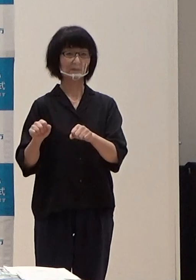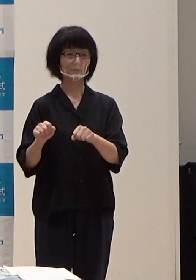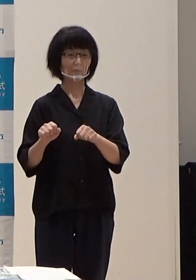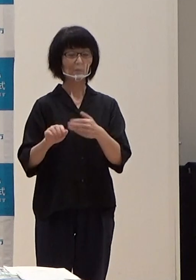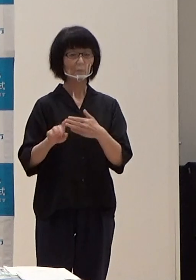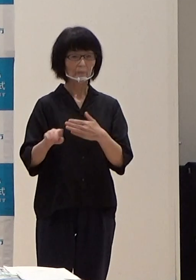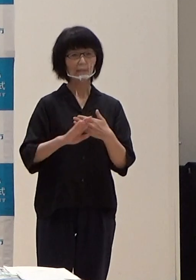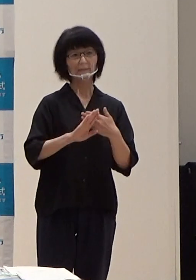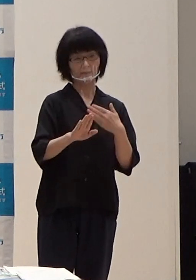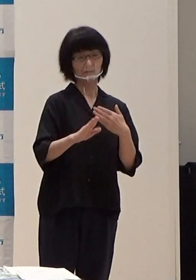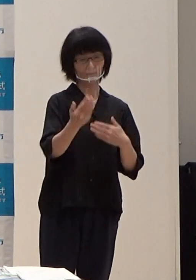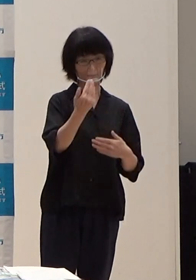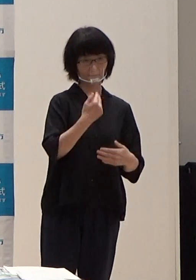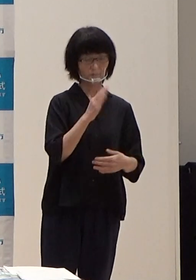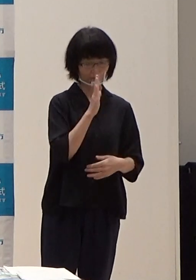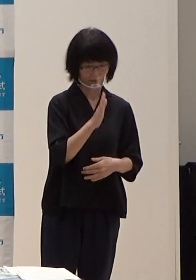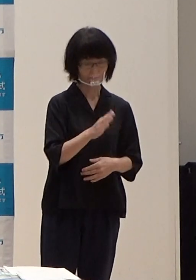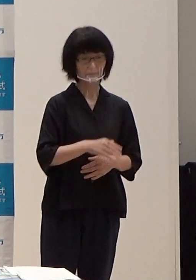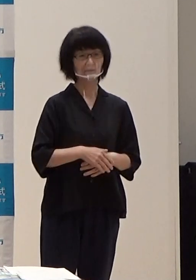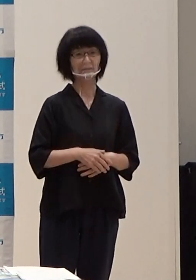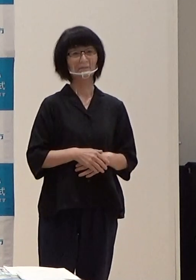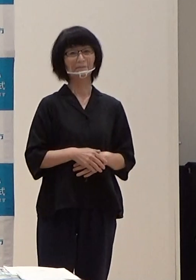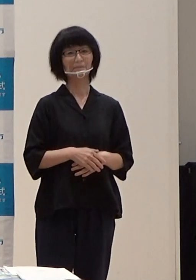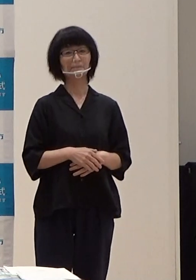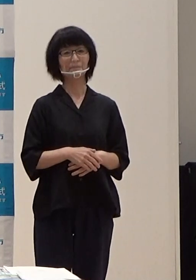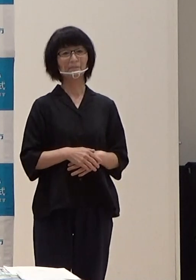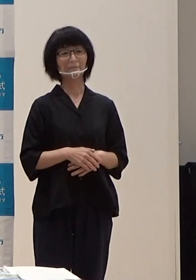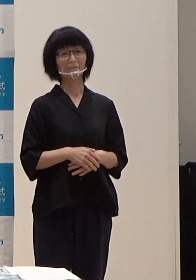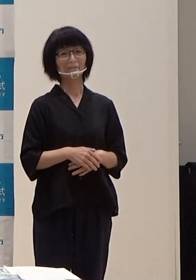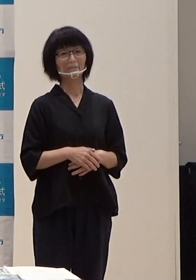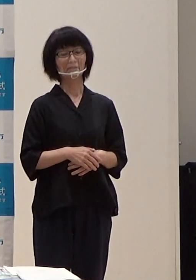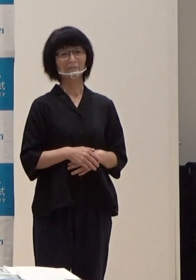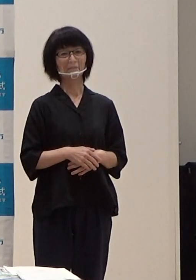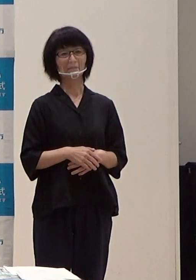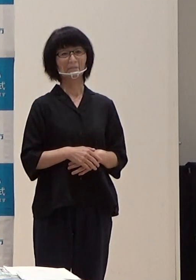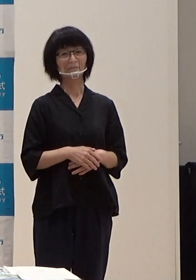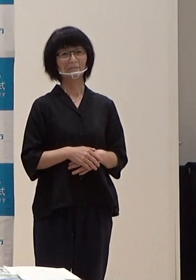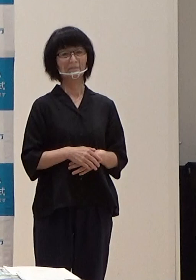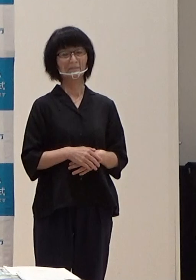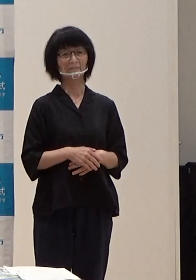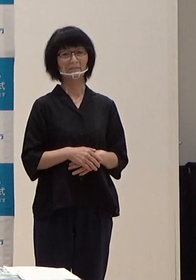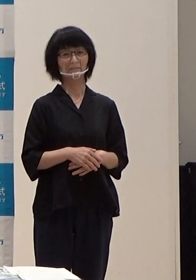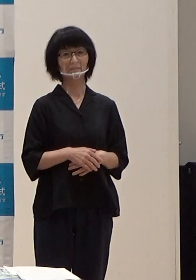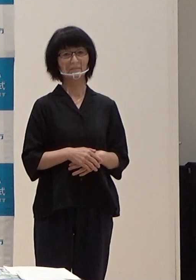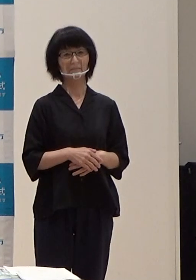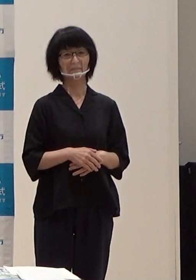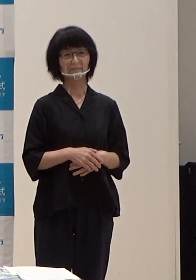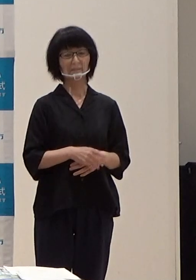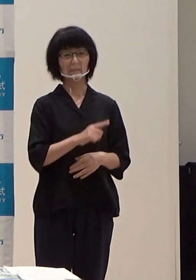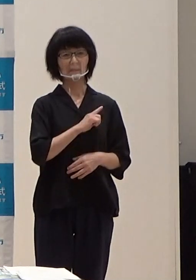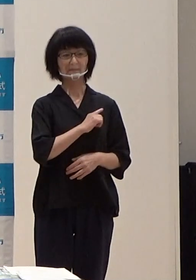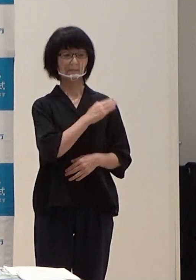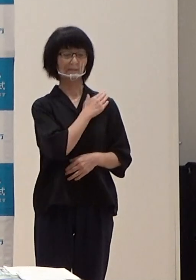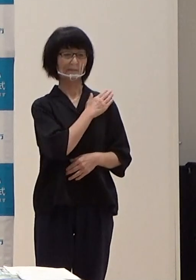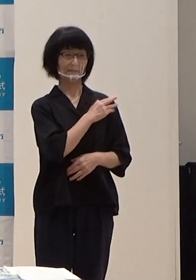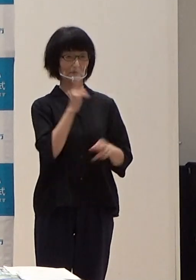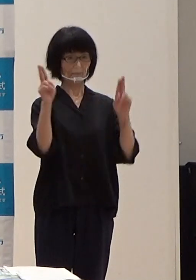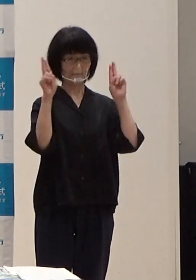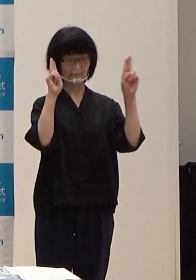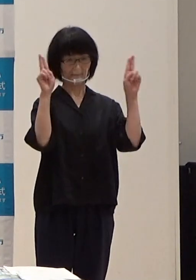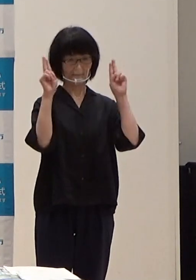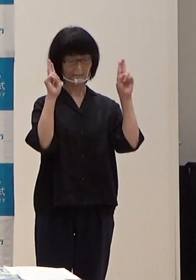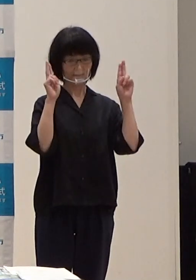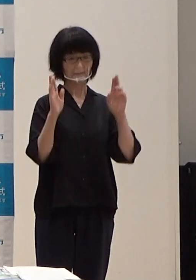。続いて項目以外についてお受けいたします。お受けする順番は幹事社様からお願いしたいと存じ